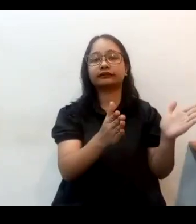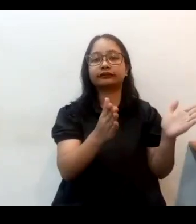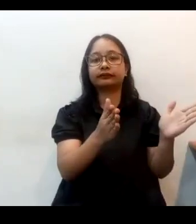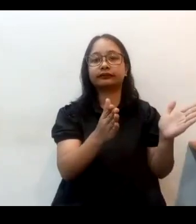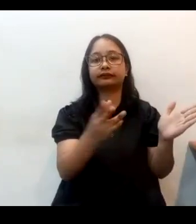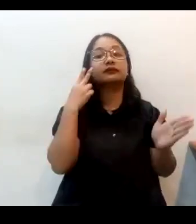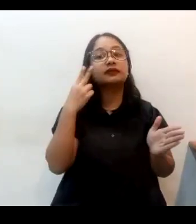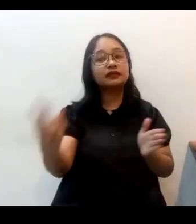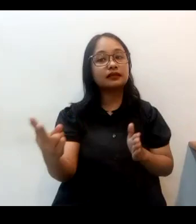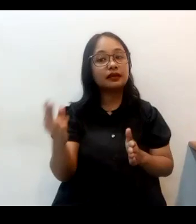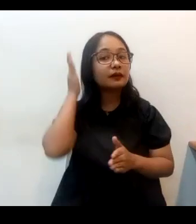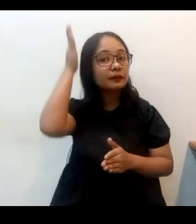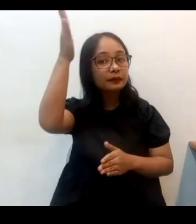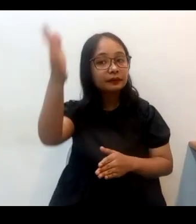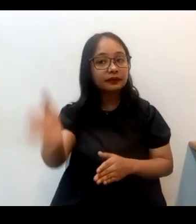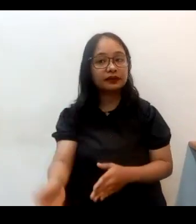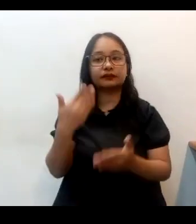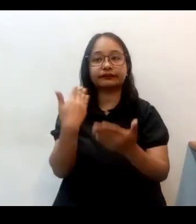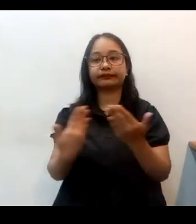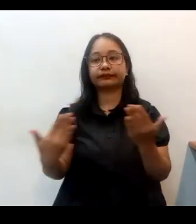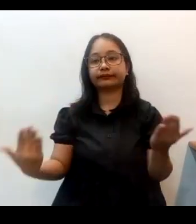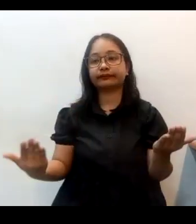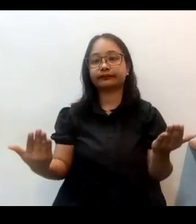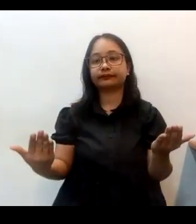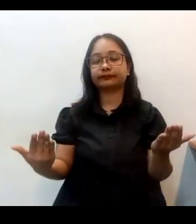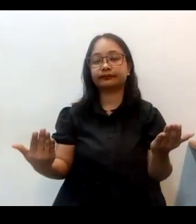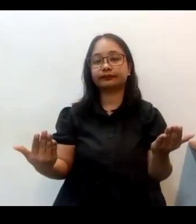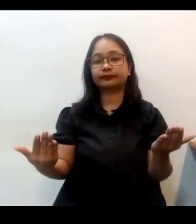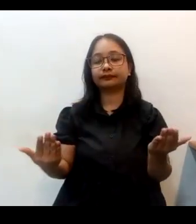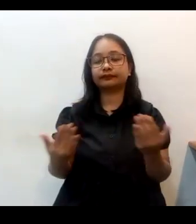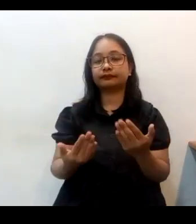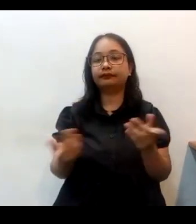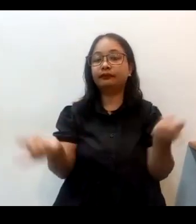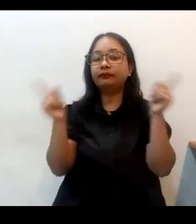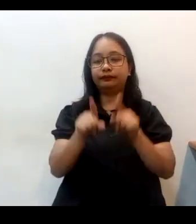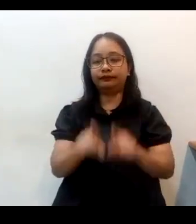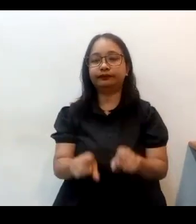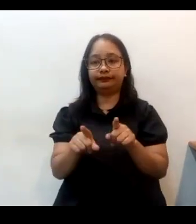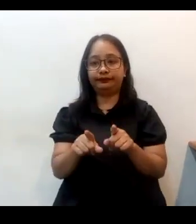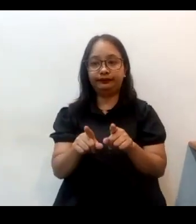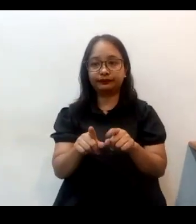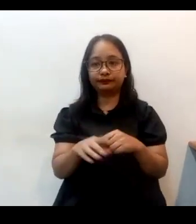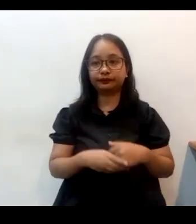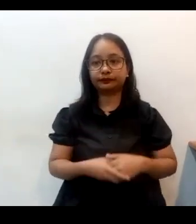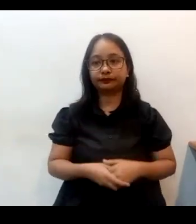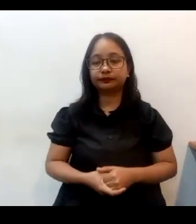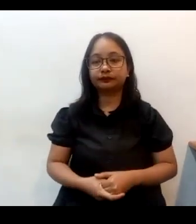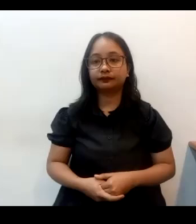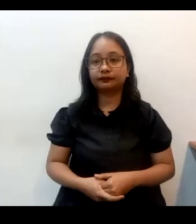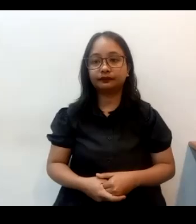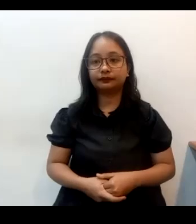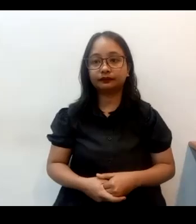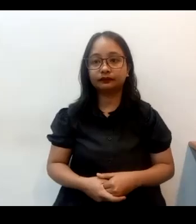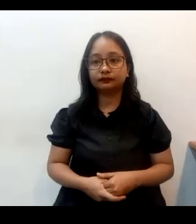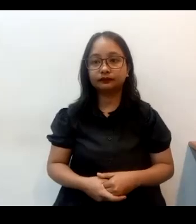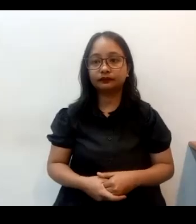kingdom and the heavens and the heaven and the hell. Pinakita sa kanya maging yung mga bagay pagkatapos ng bagay na to at nakita